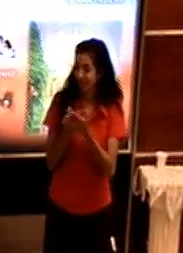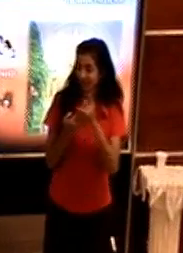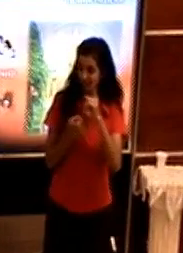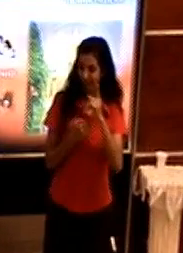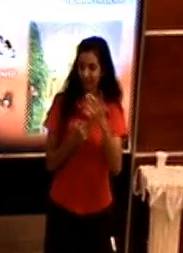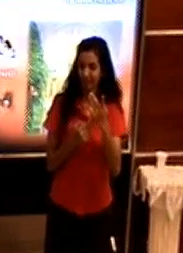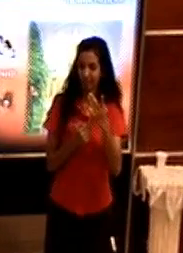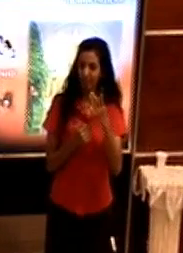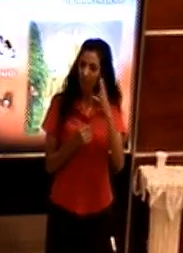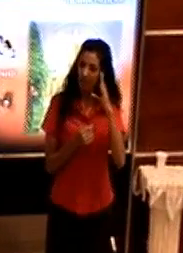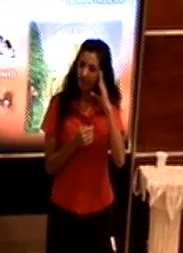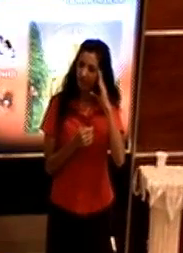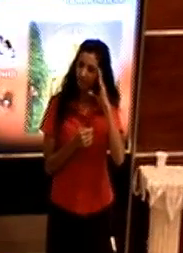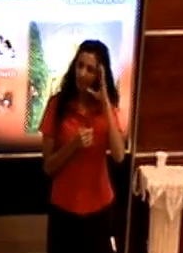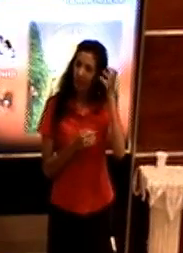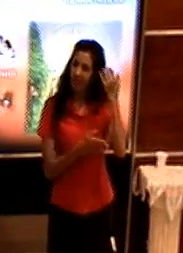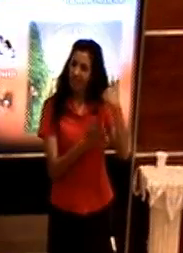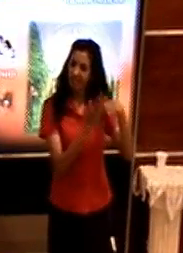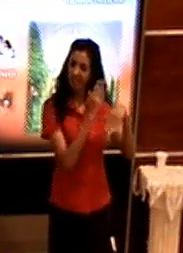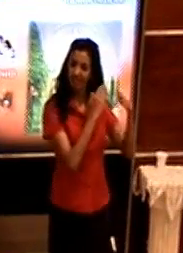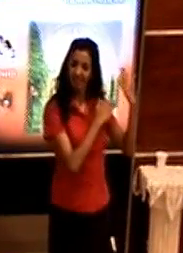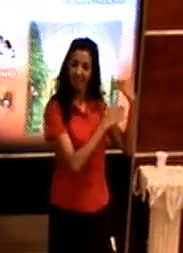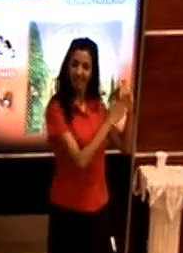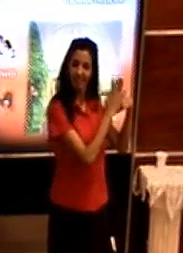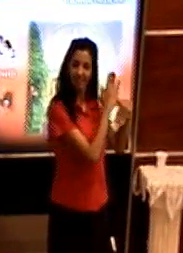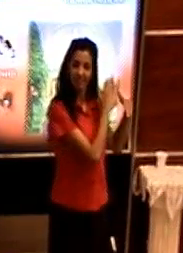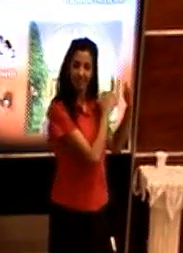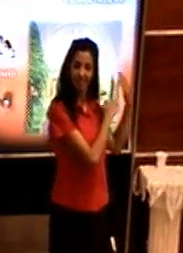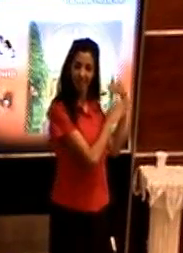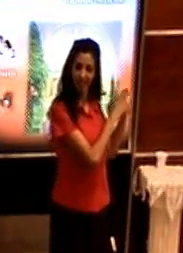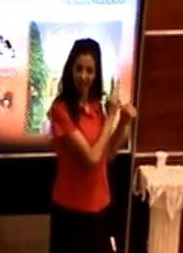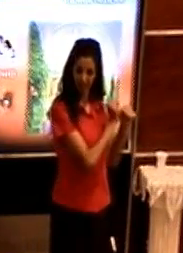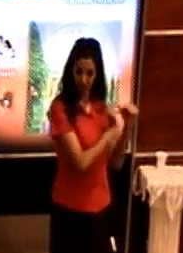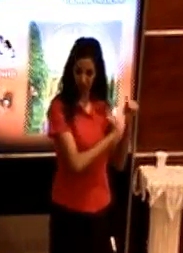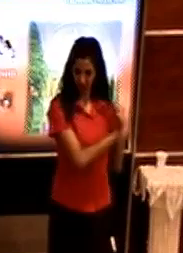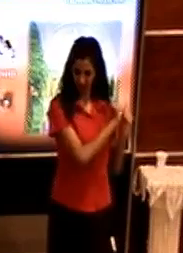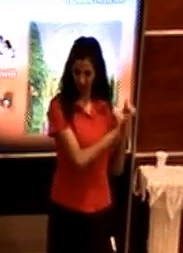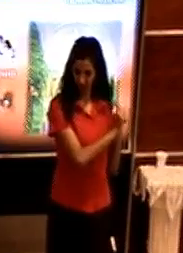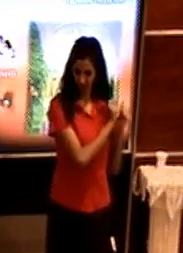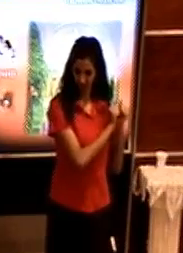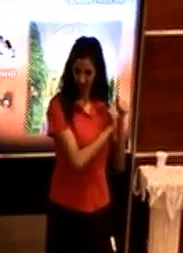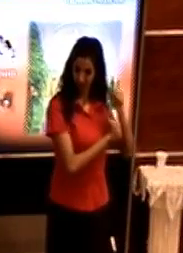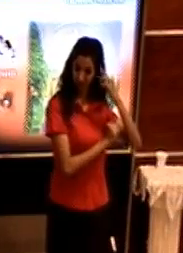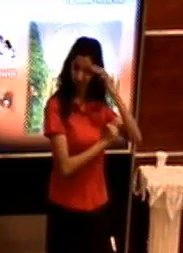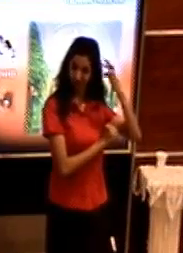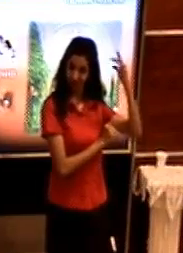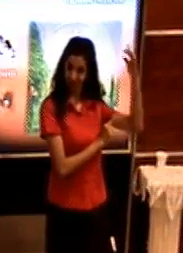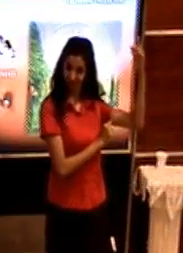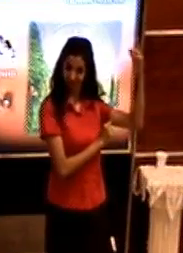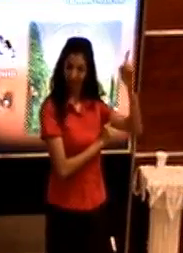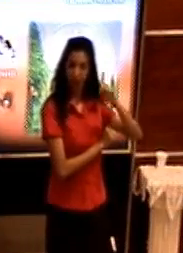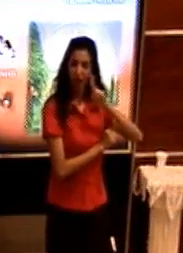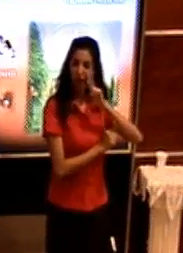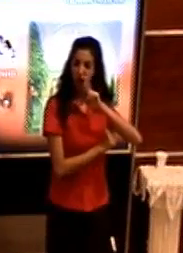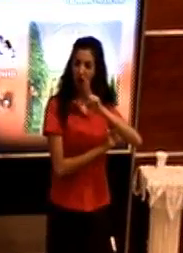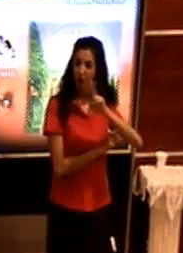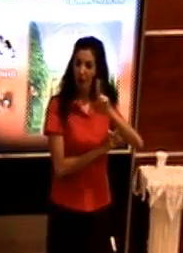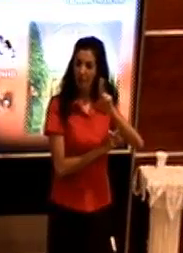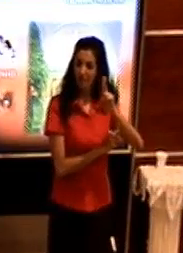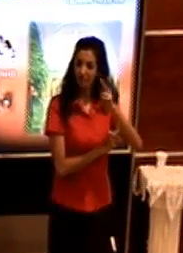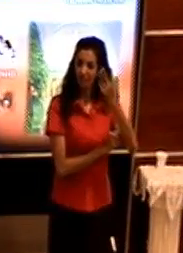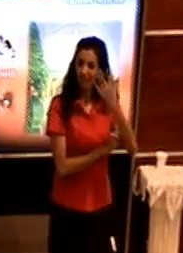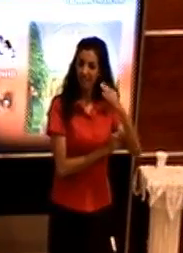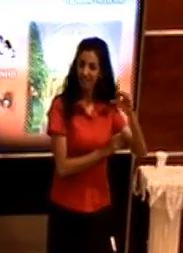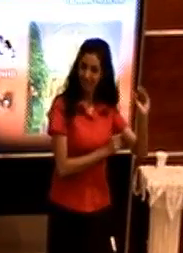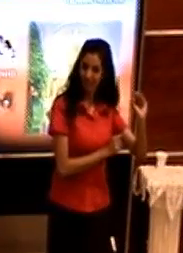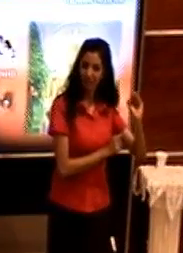año 605 a.C. Imaginémonos 2500 años de historia, un poco más